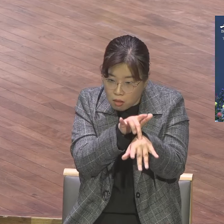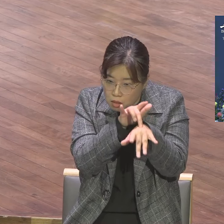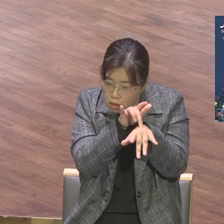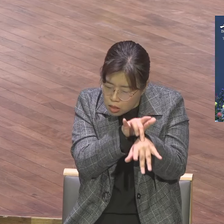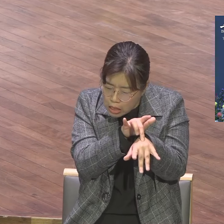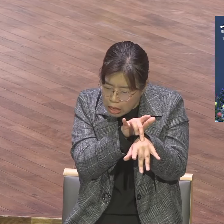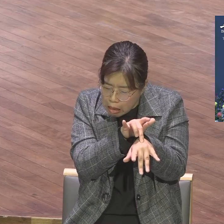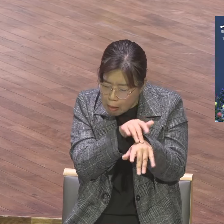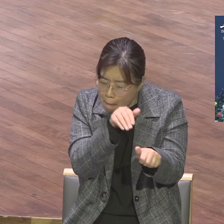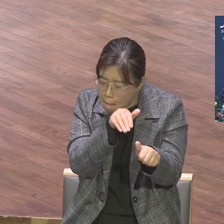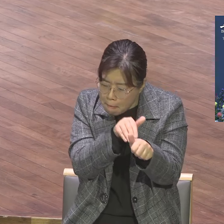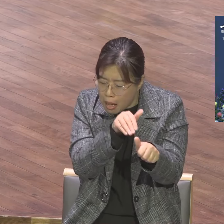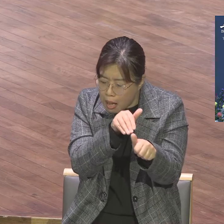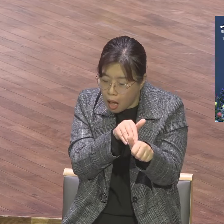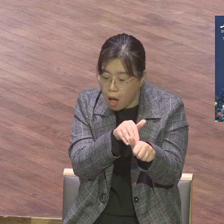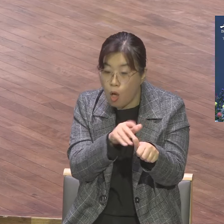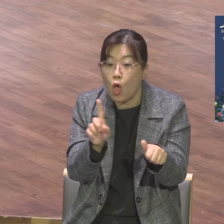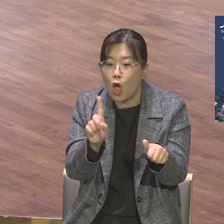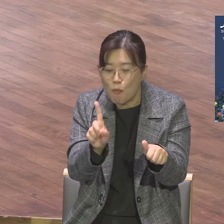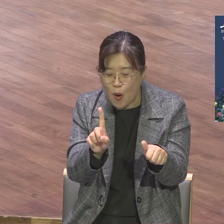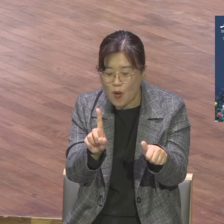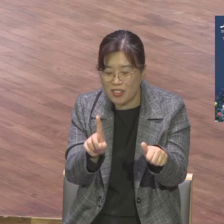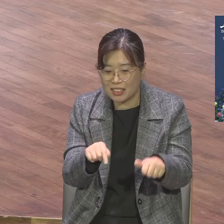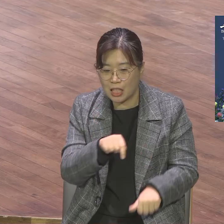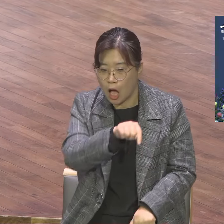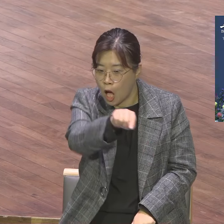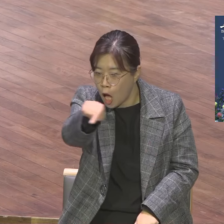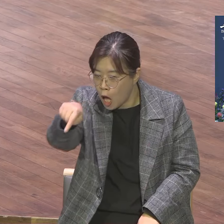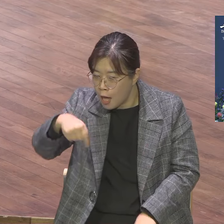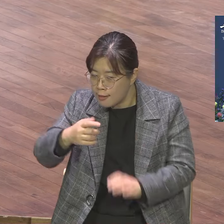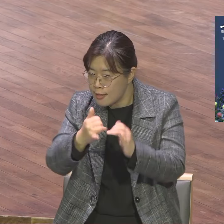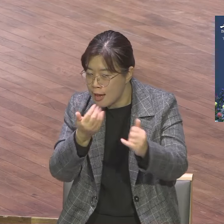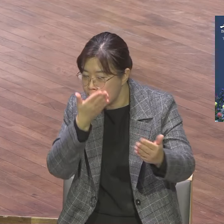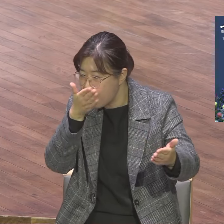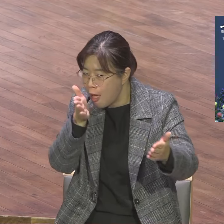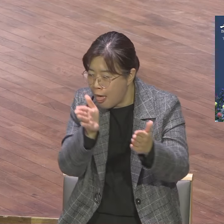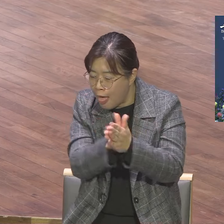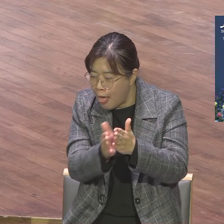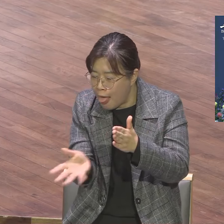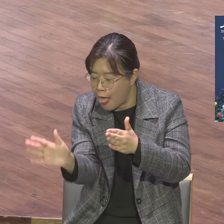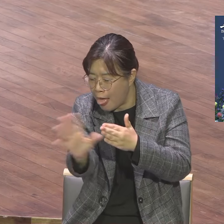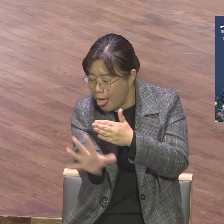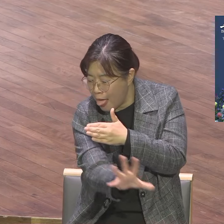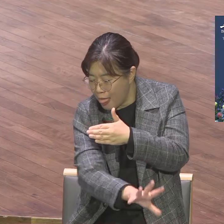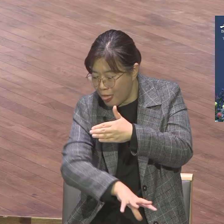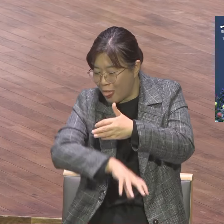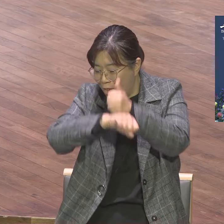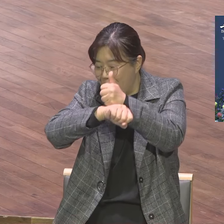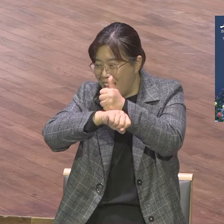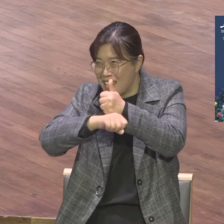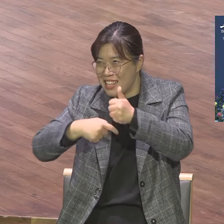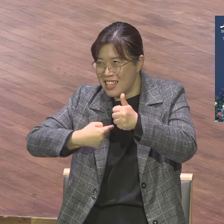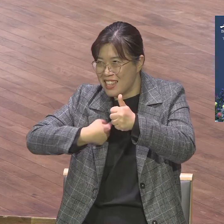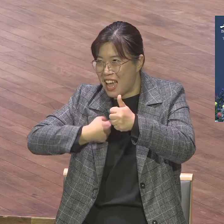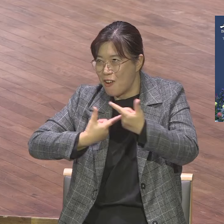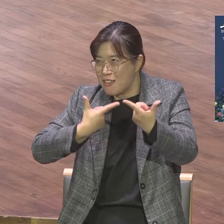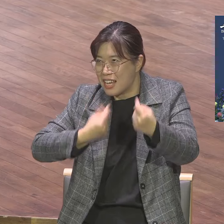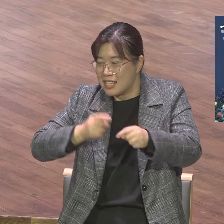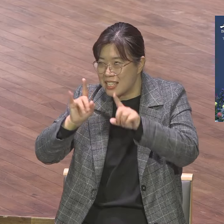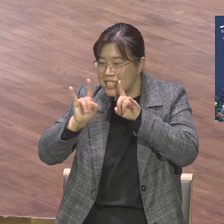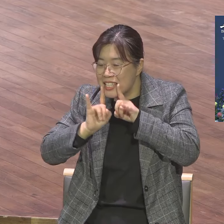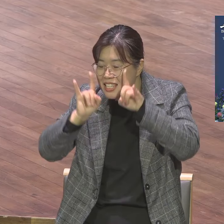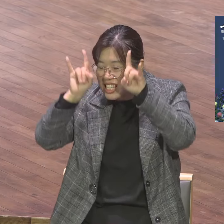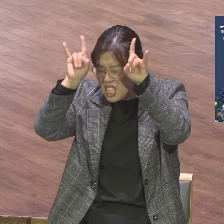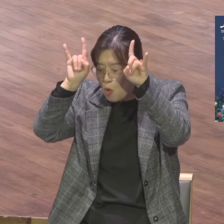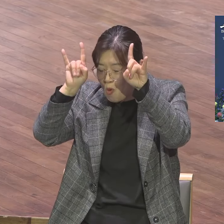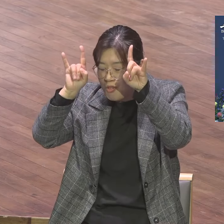지옥으로 지옥 구덩이 속으로 빠지게 만들고 있는 게 수단 방법 가리지 않고